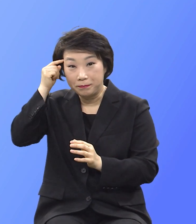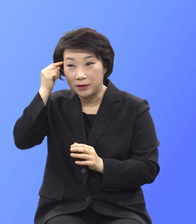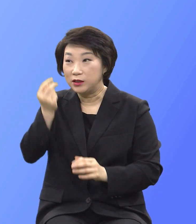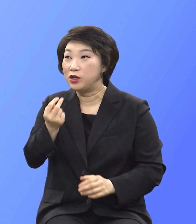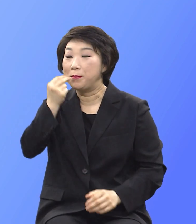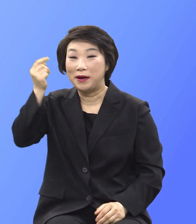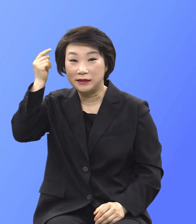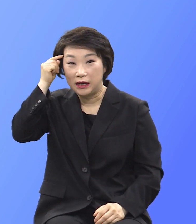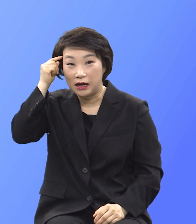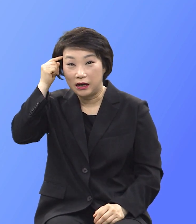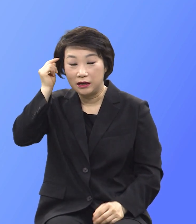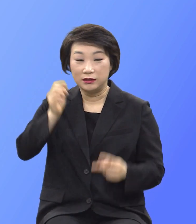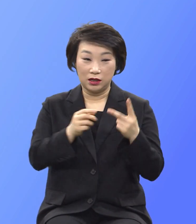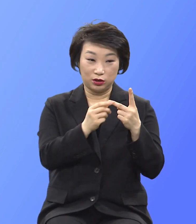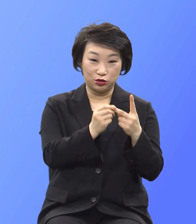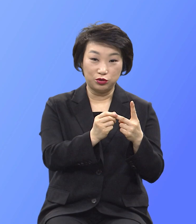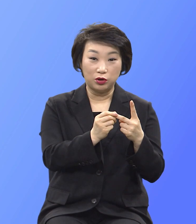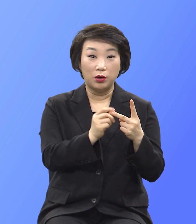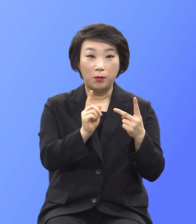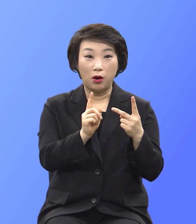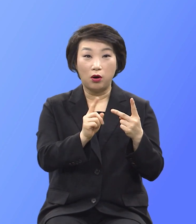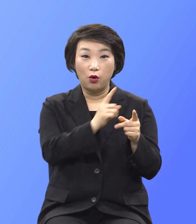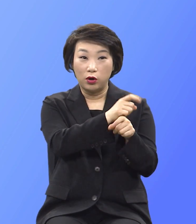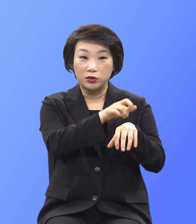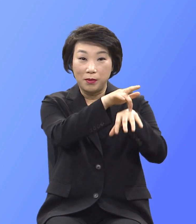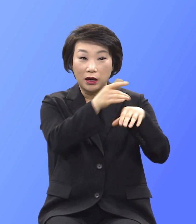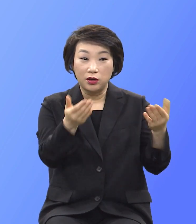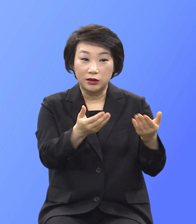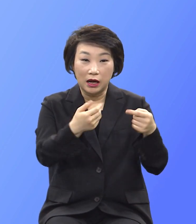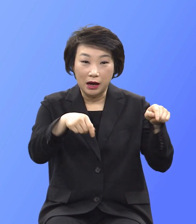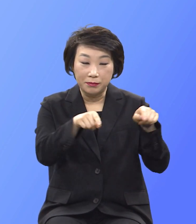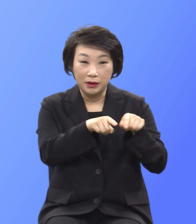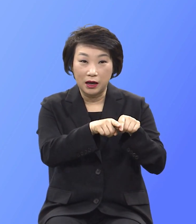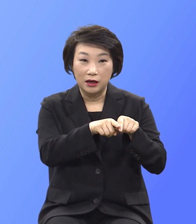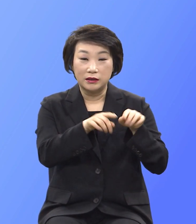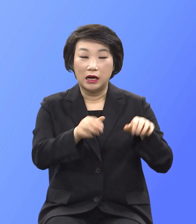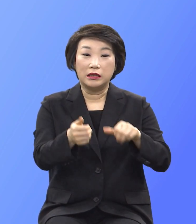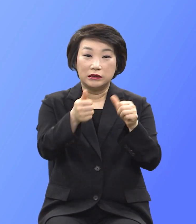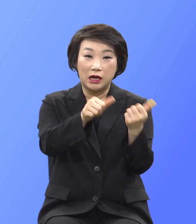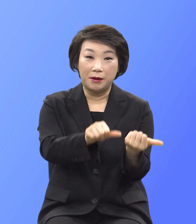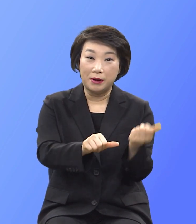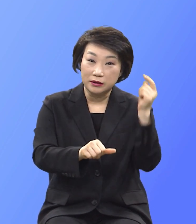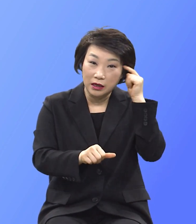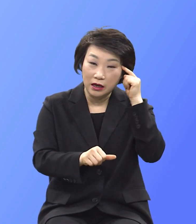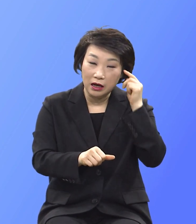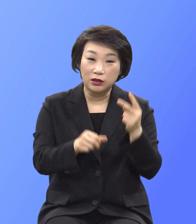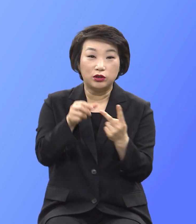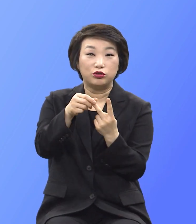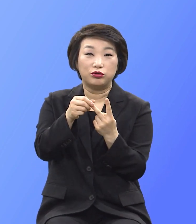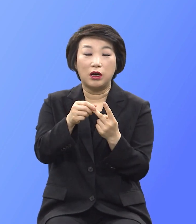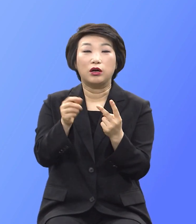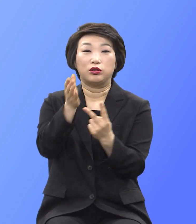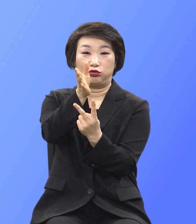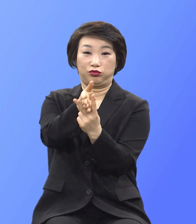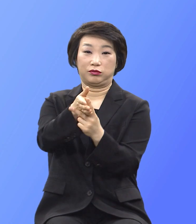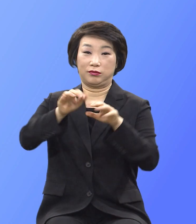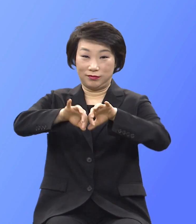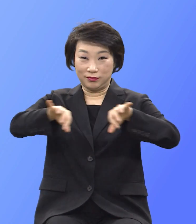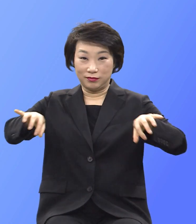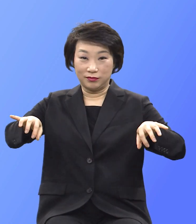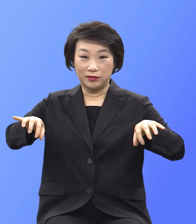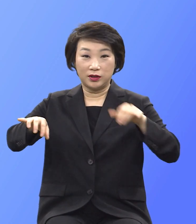생명의 생각이요, 다른 하나는 마귀 역사와 같이 하는 사망의 생각, 두 개밖에 없다 이